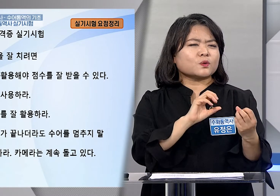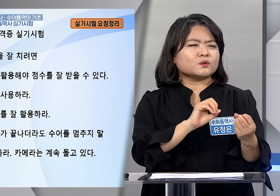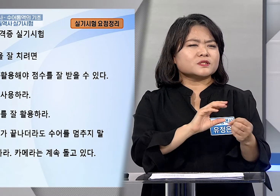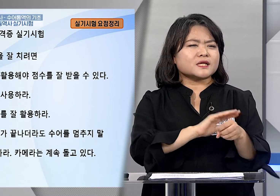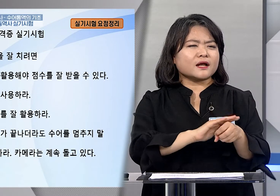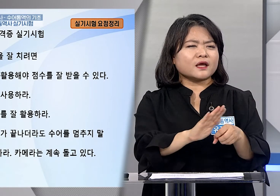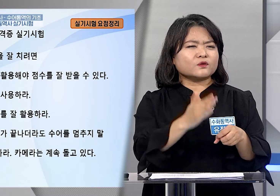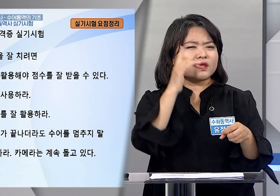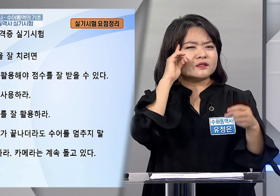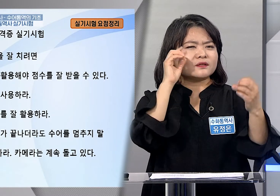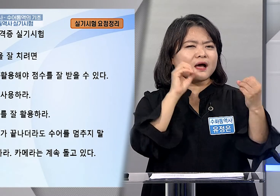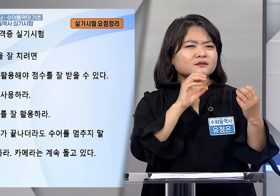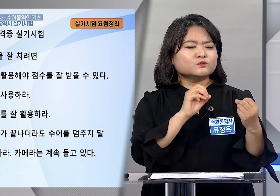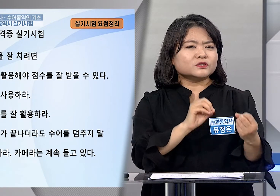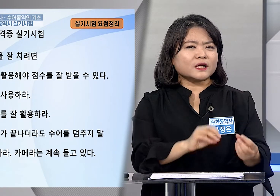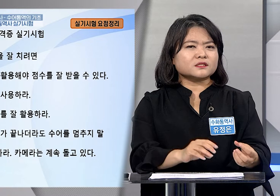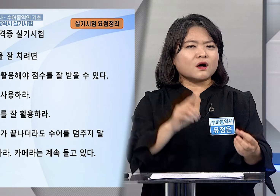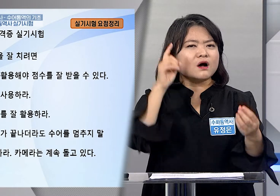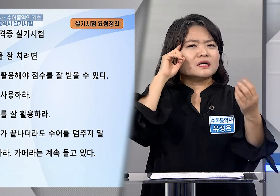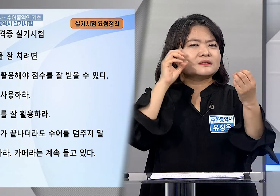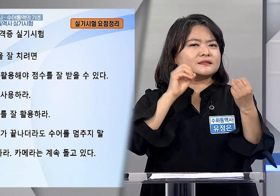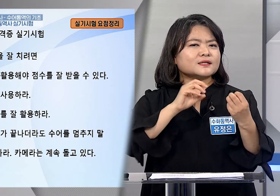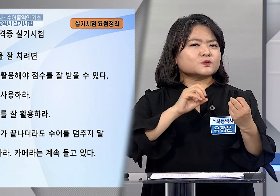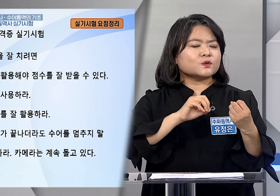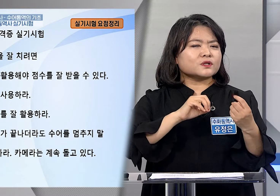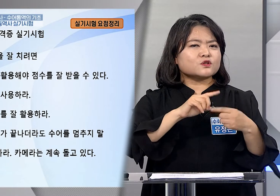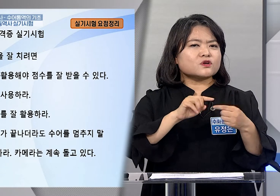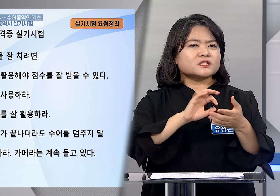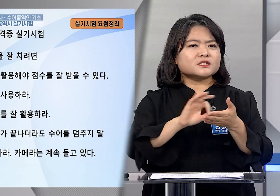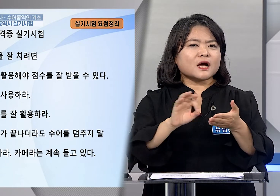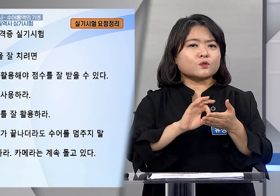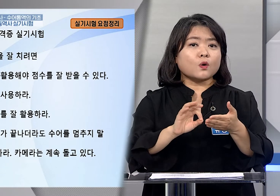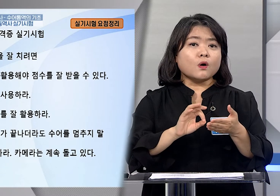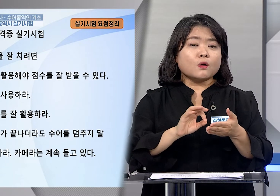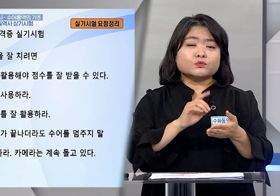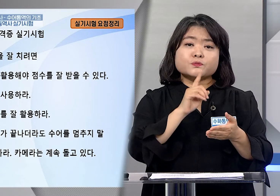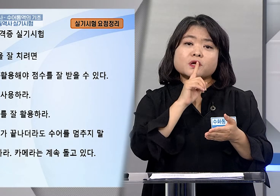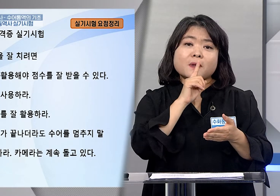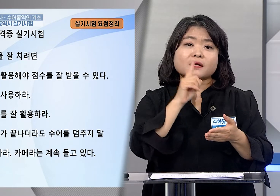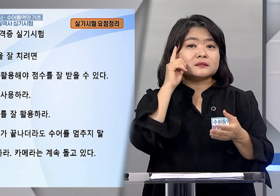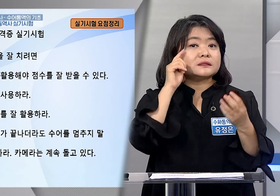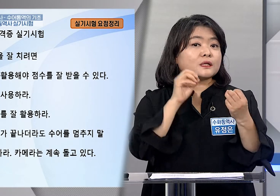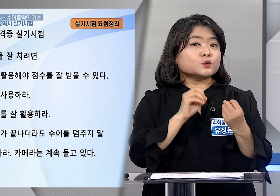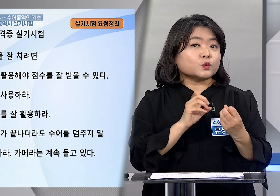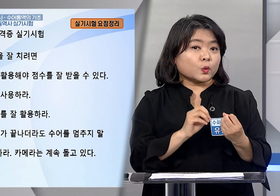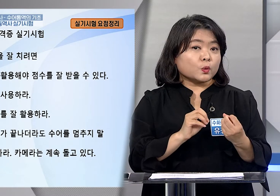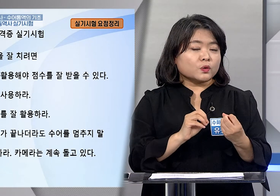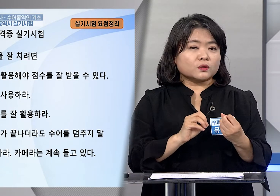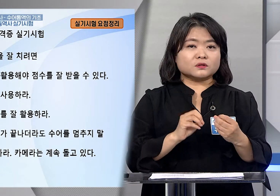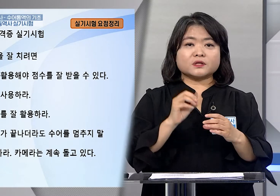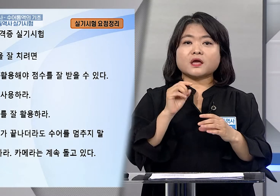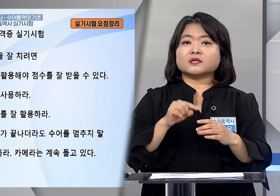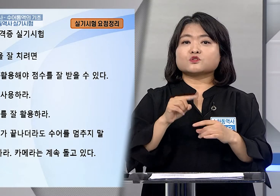의사소통을 잘 해야 된다는 문장에서 의사소통이라는 수화를 쓰지 않고 분명히 말은 의사소통. 근데 이 수화